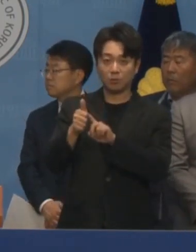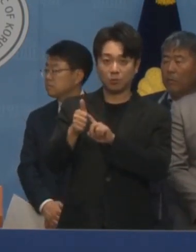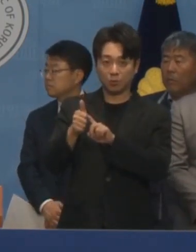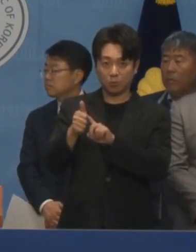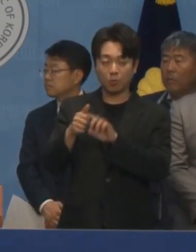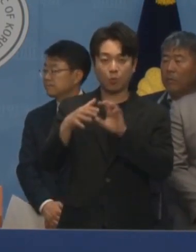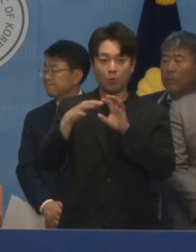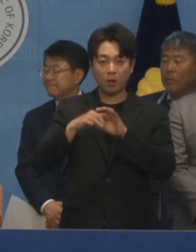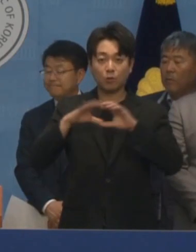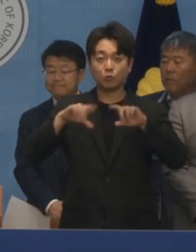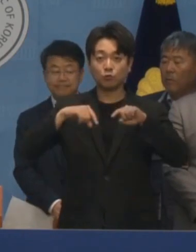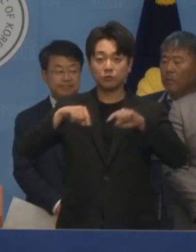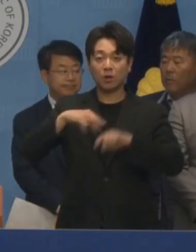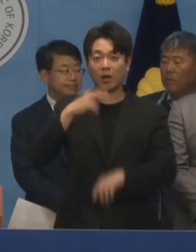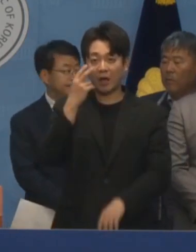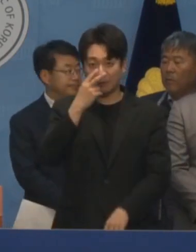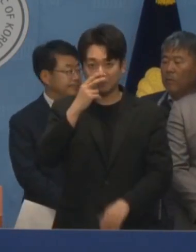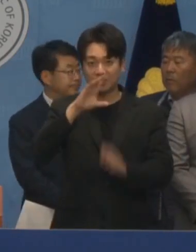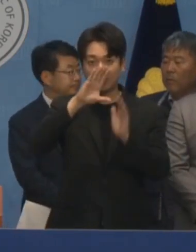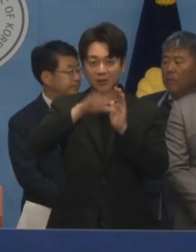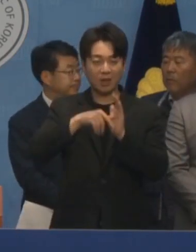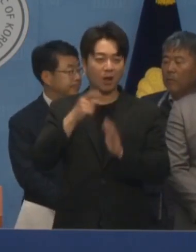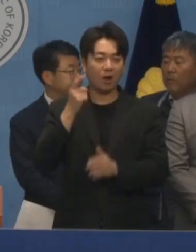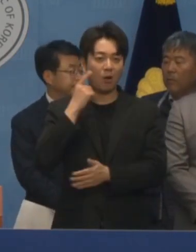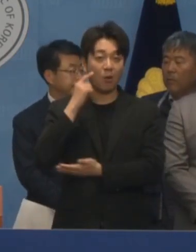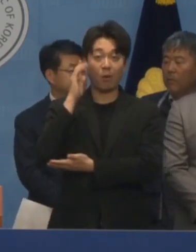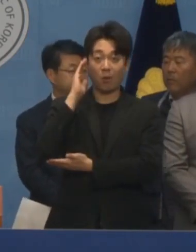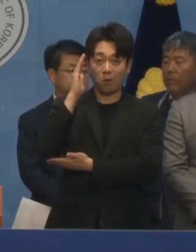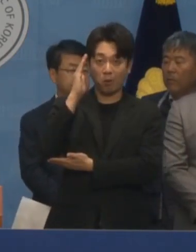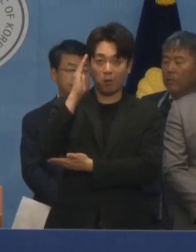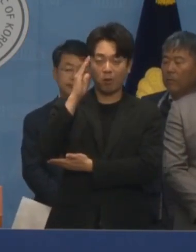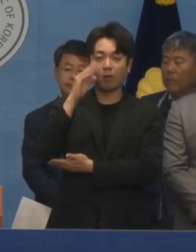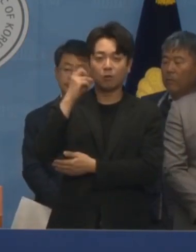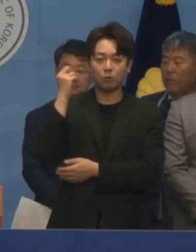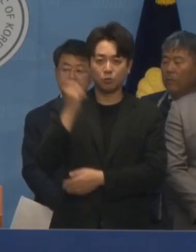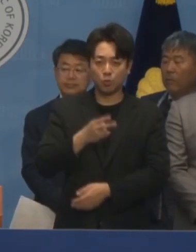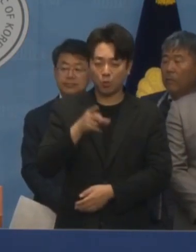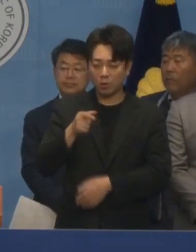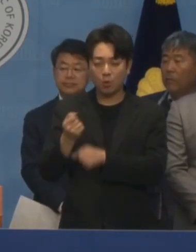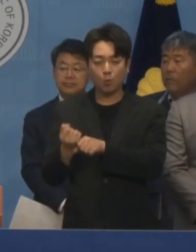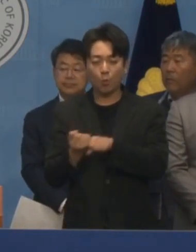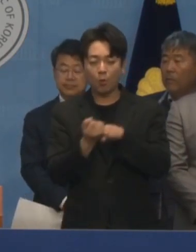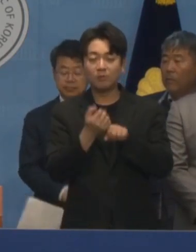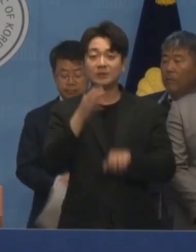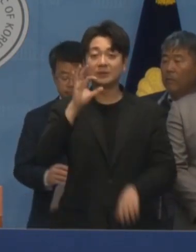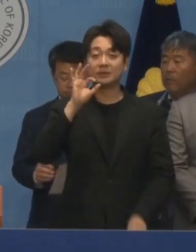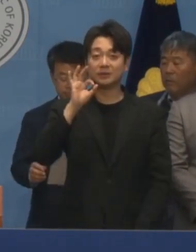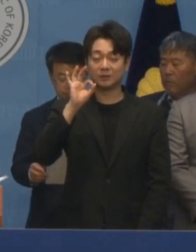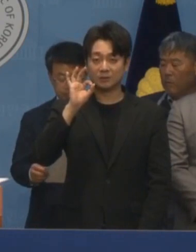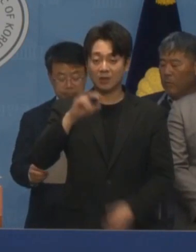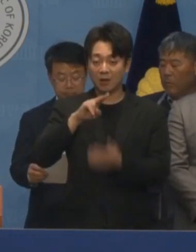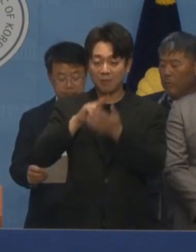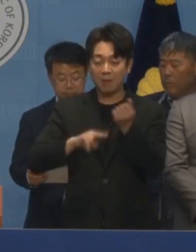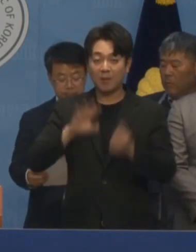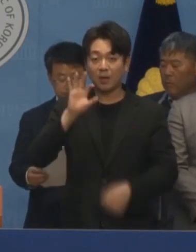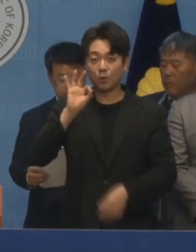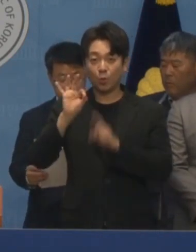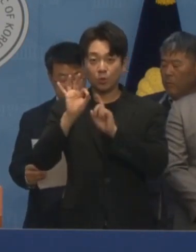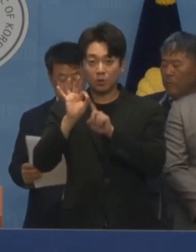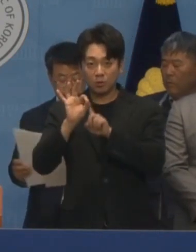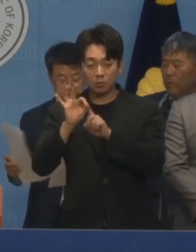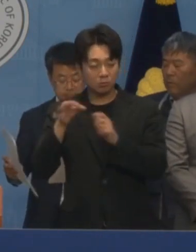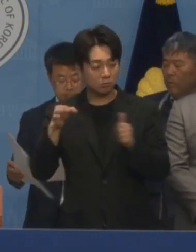사건, 몽베르 CC를 팔고 난 돈들은 다 어쨌는지 모두 낱낱이 수사해서 그것으로 임금